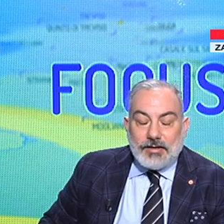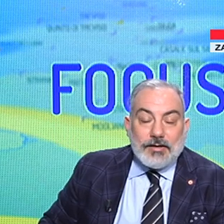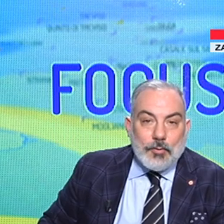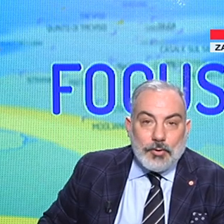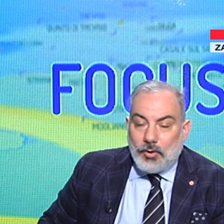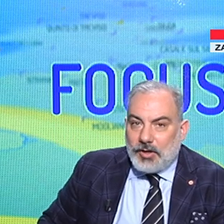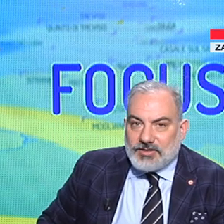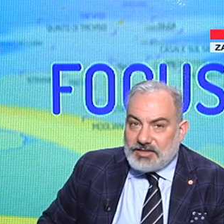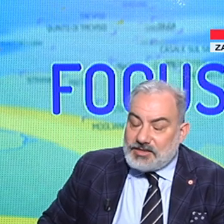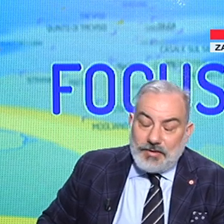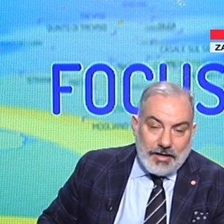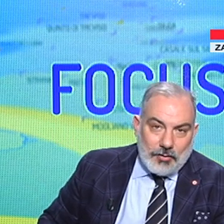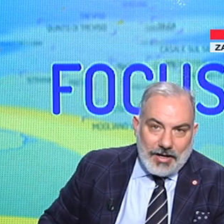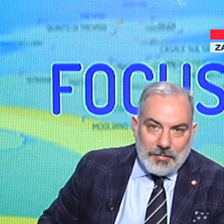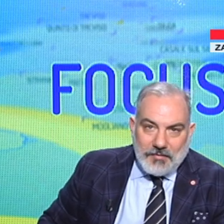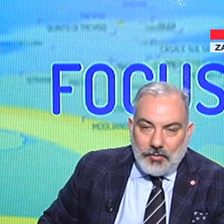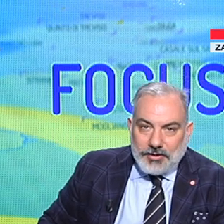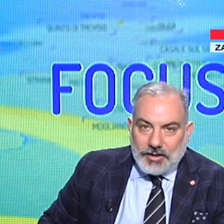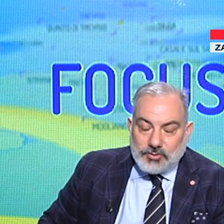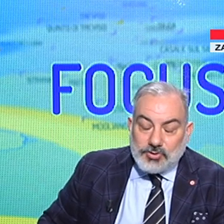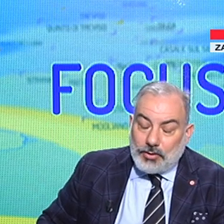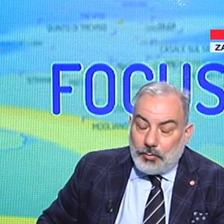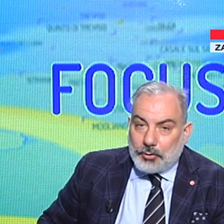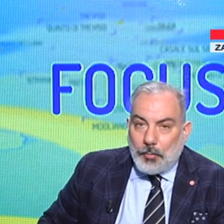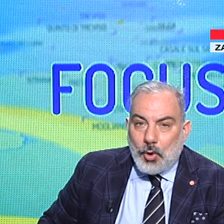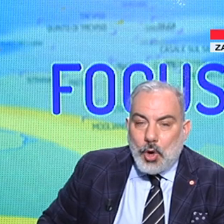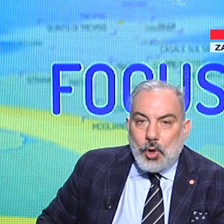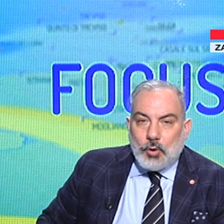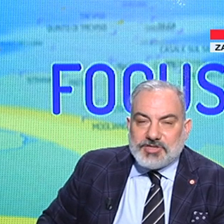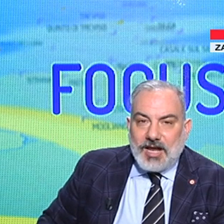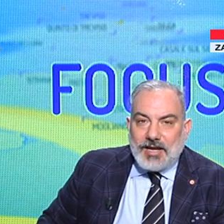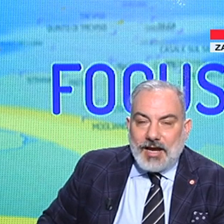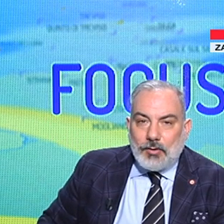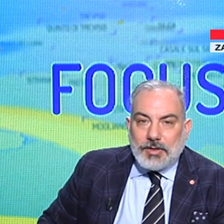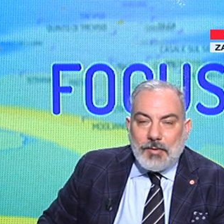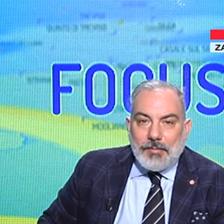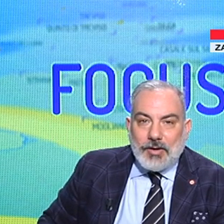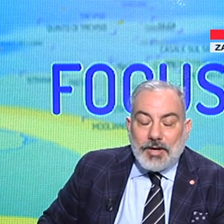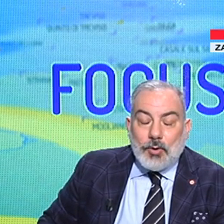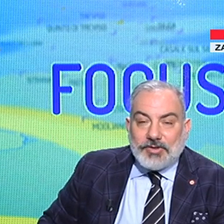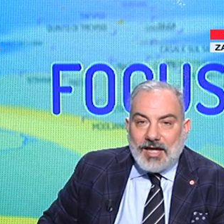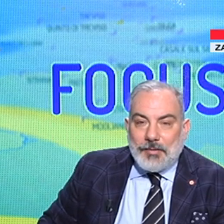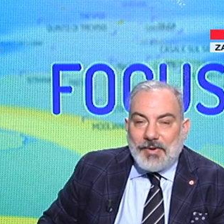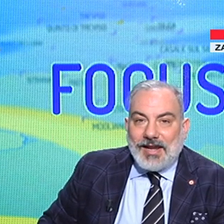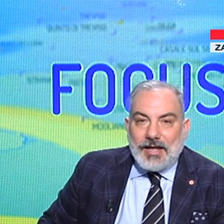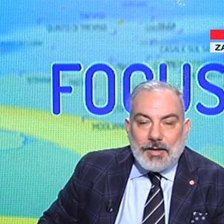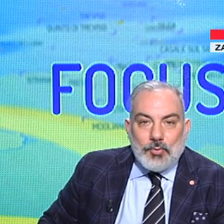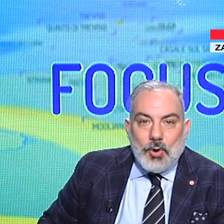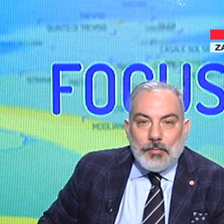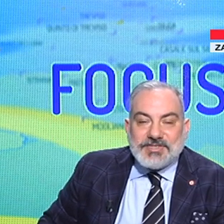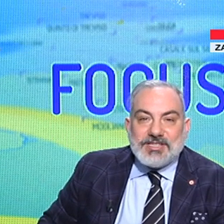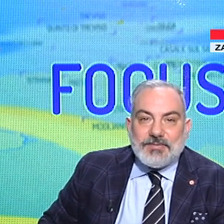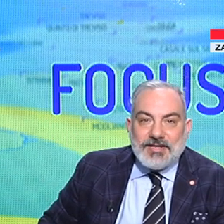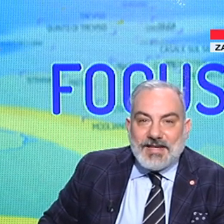che compiono gesti simili, e non è la prima volta che succedono, purtroppo non sarà neanche l'ultima, ma almeno raccontarle, parlarne